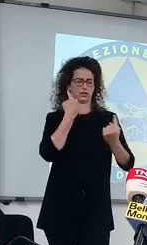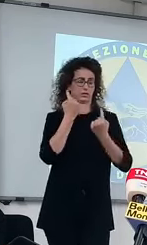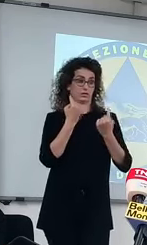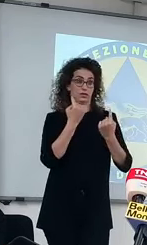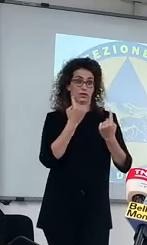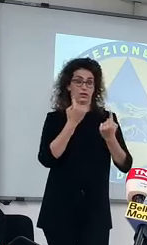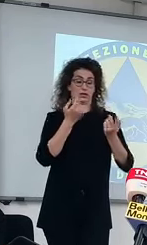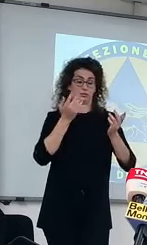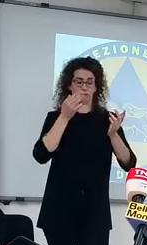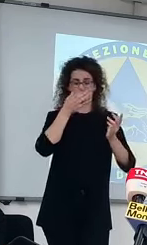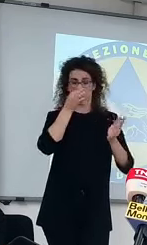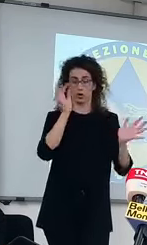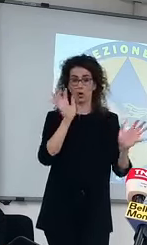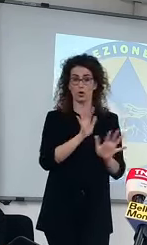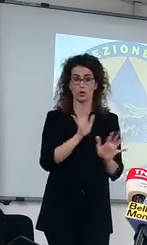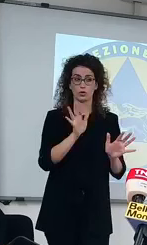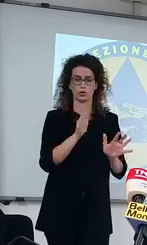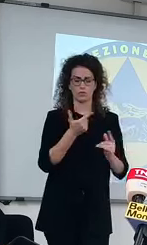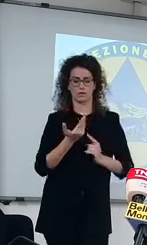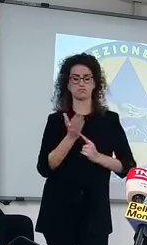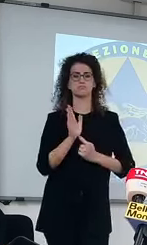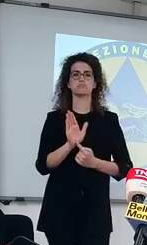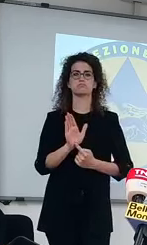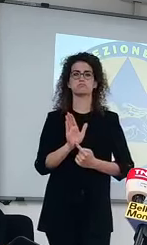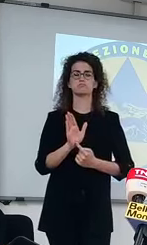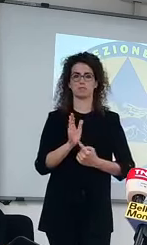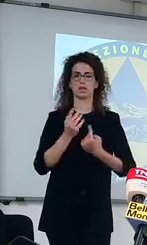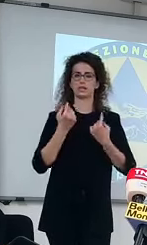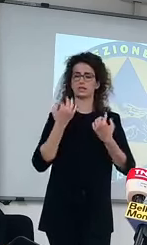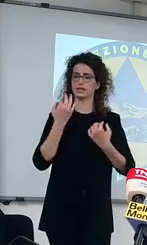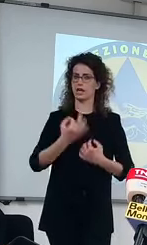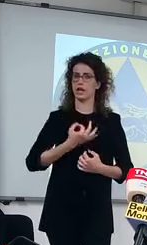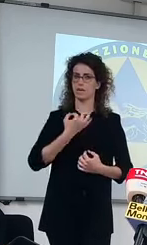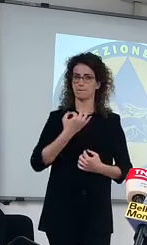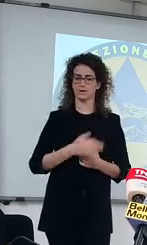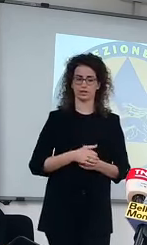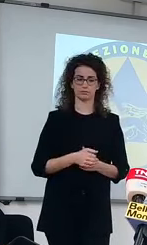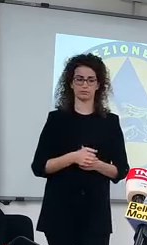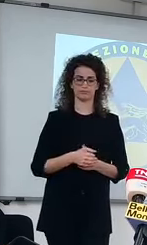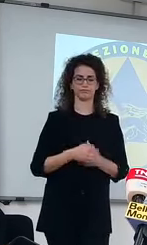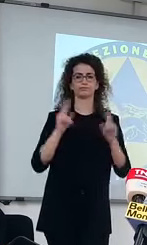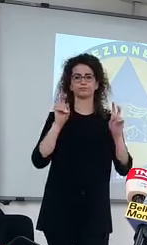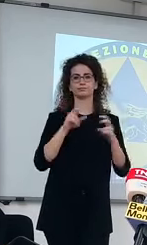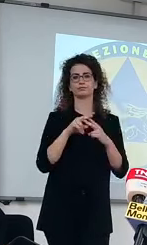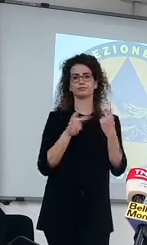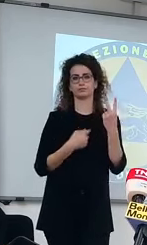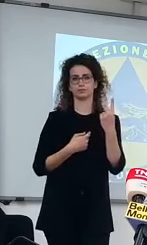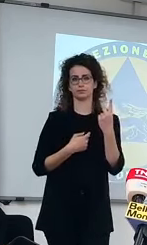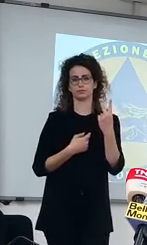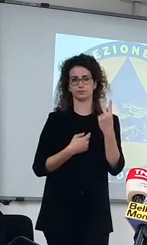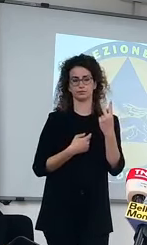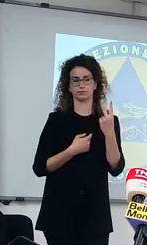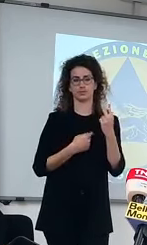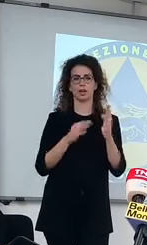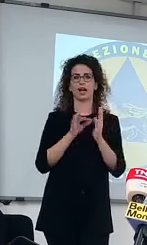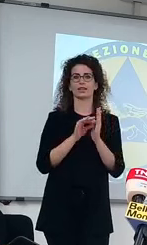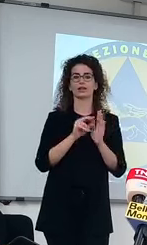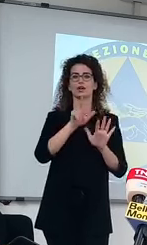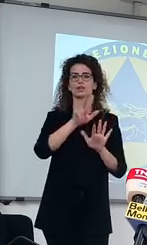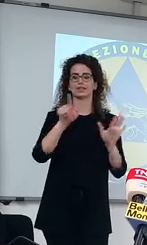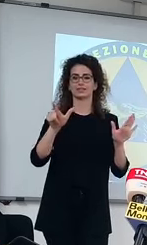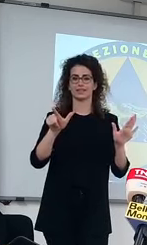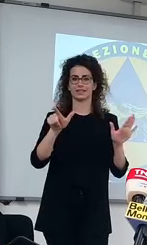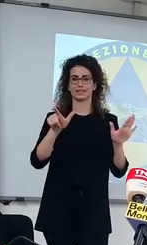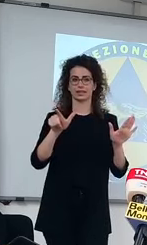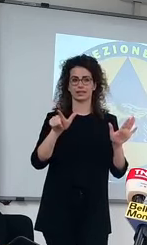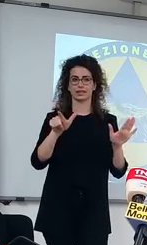sanno sempre rappresentare. I temi sono due, L'articolo, l'approvazione dell'articolo 37, che è comunque